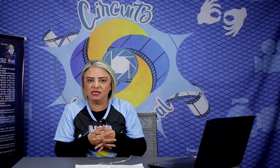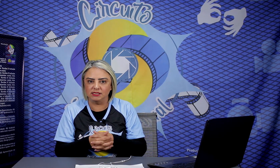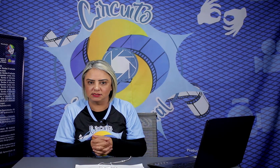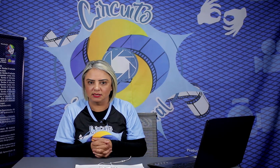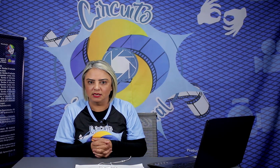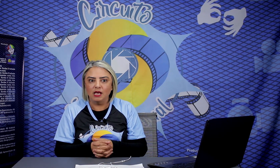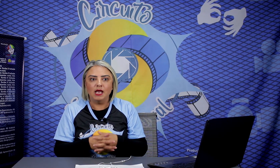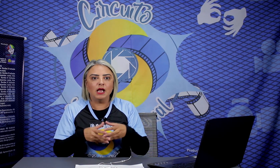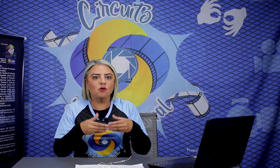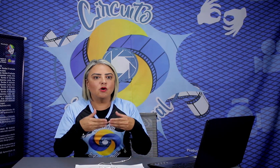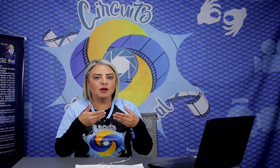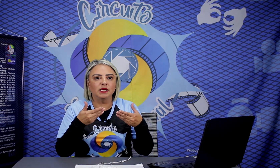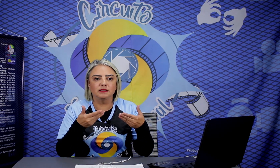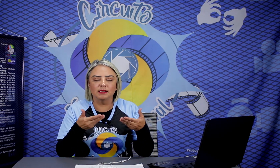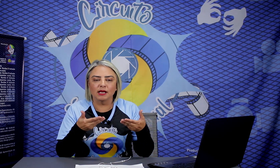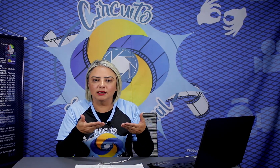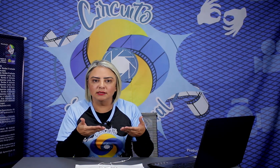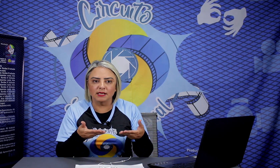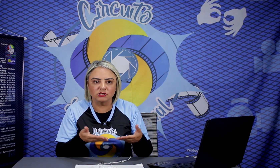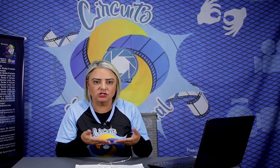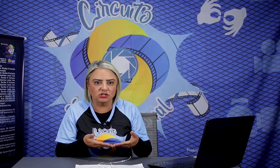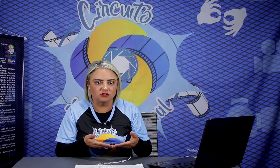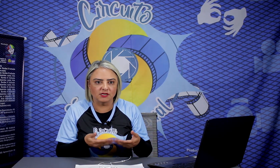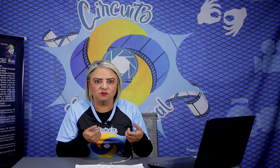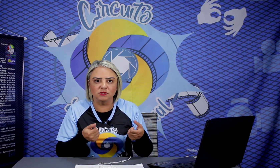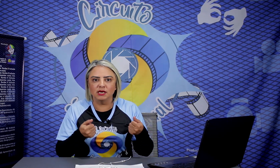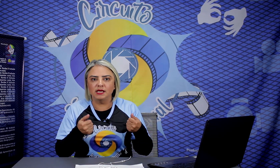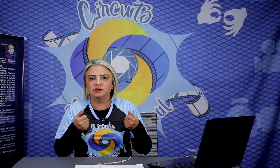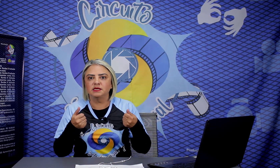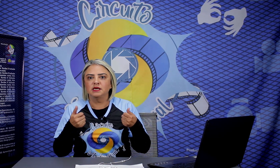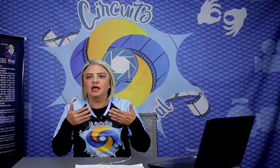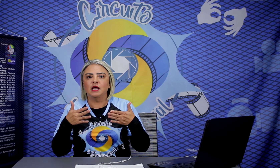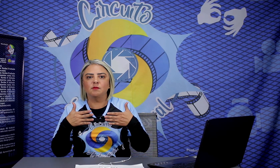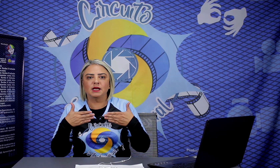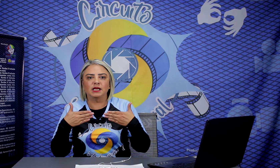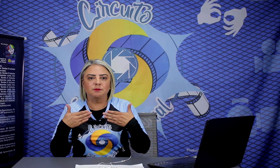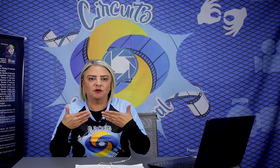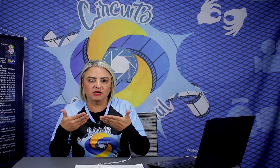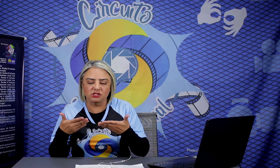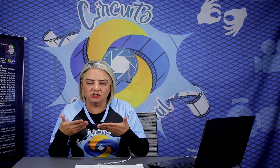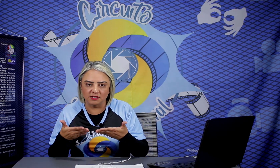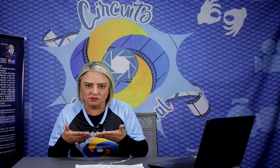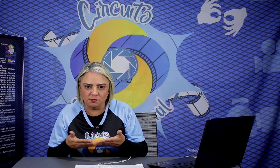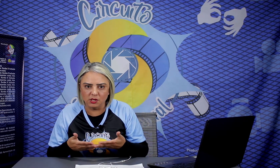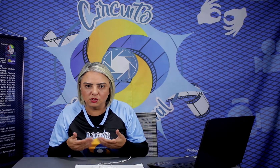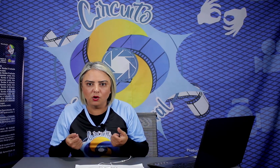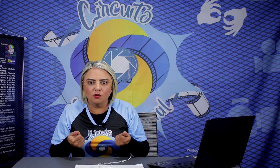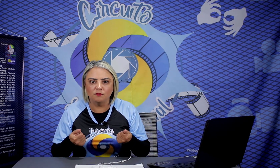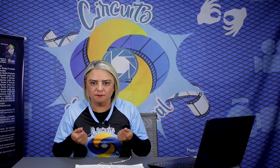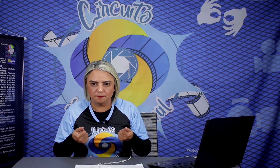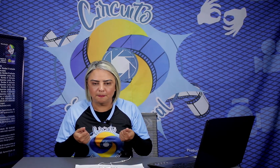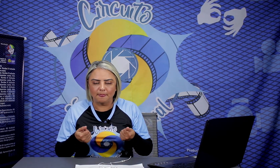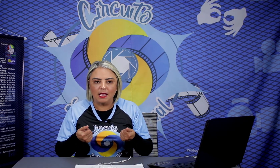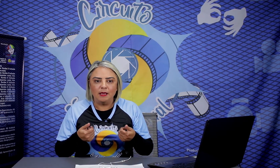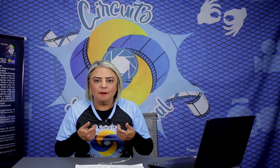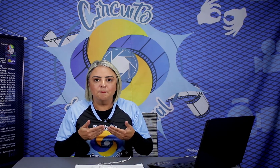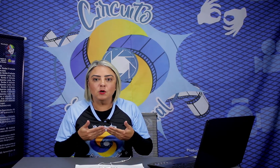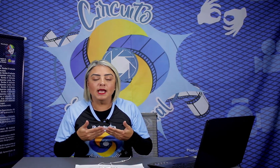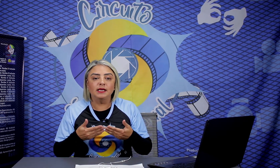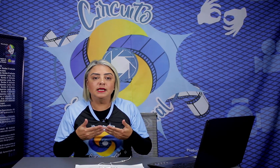proficiência. É como aquele teste que a gente faz no inglês, é como aquela prova que a gente faz no espanhol, porque aquilo